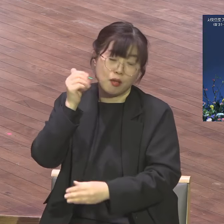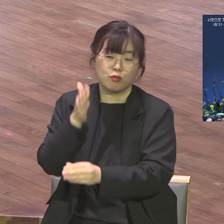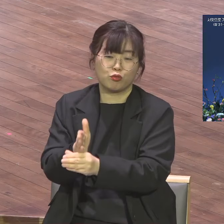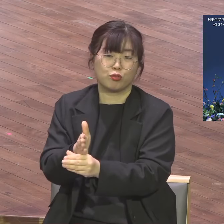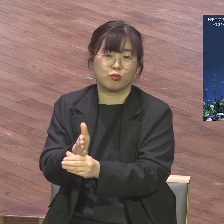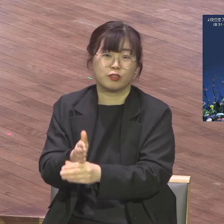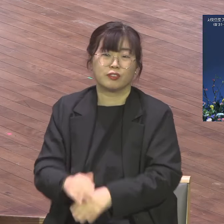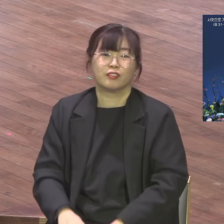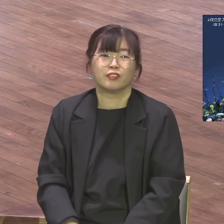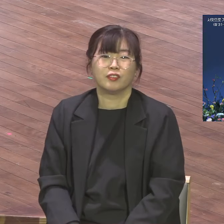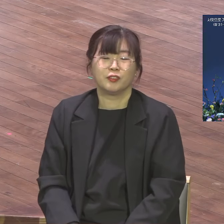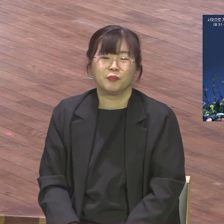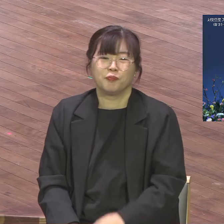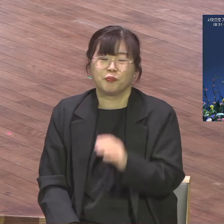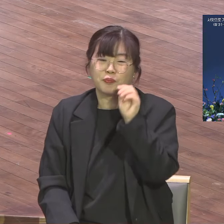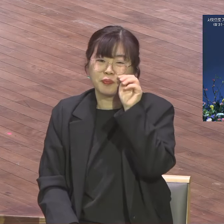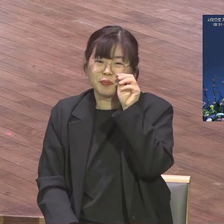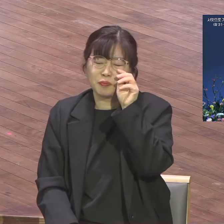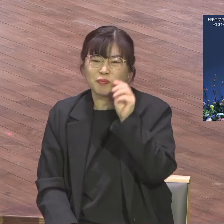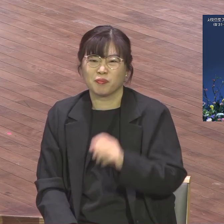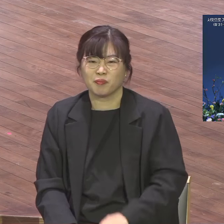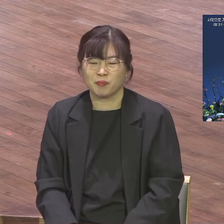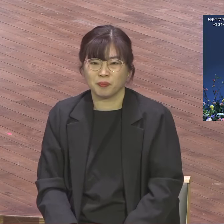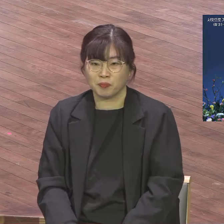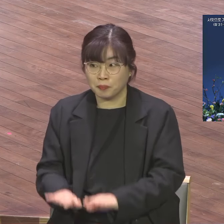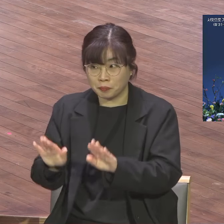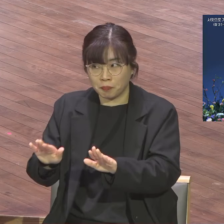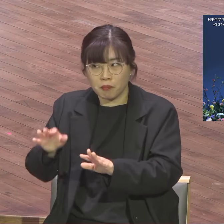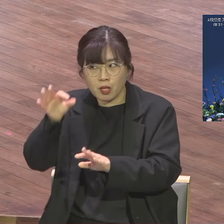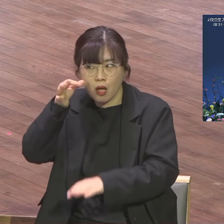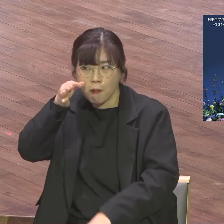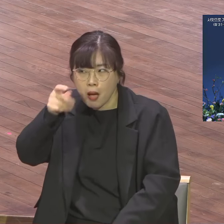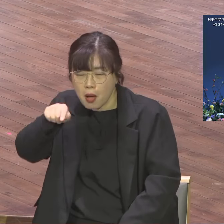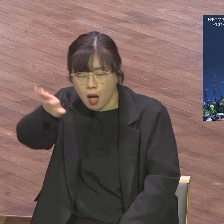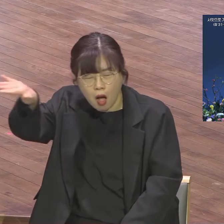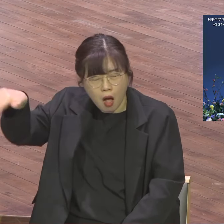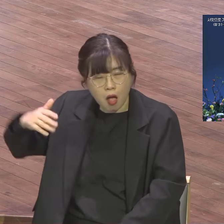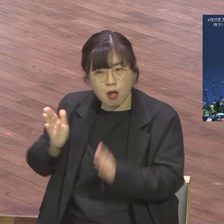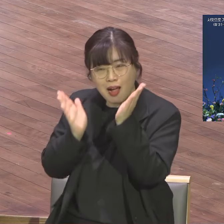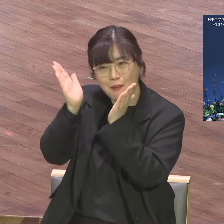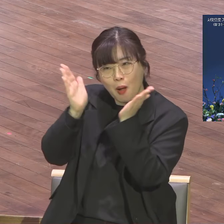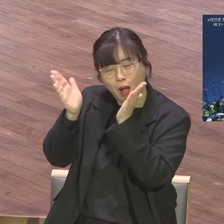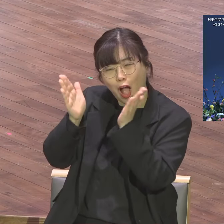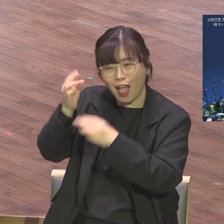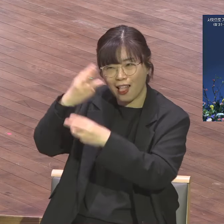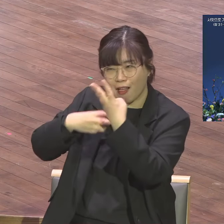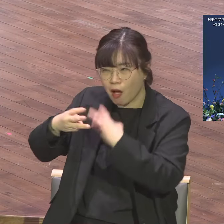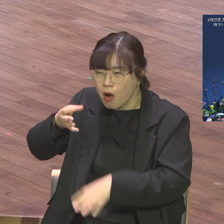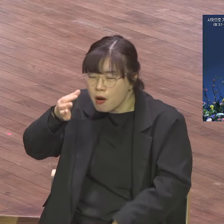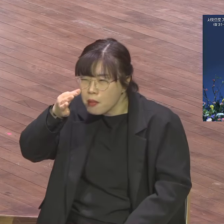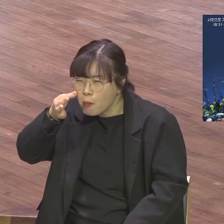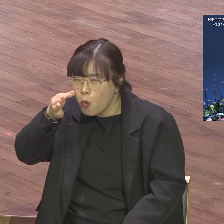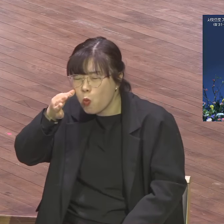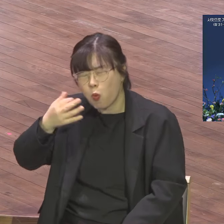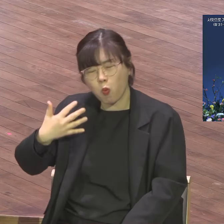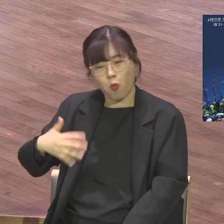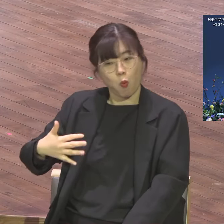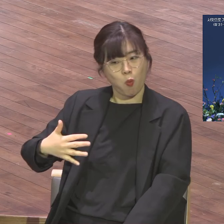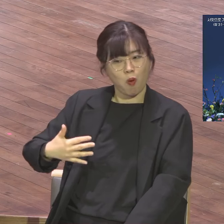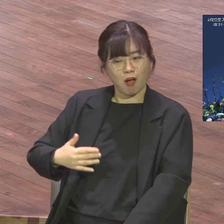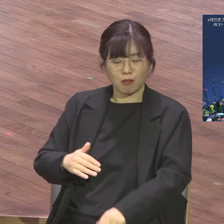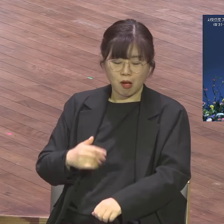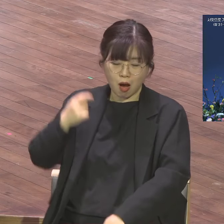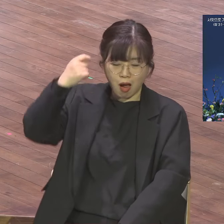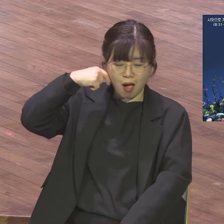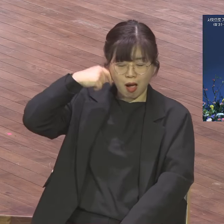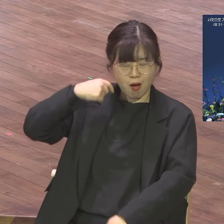여 지금 사람 아무도 없어요. 이게 차원이 다릅니다. 어린 애들 이 어리석은 요